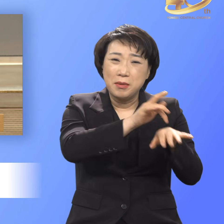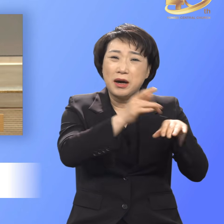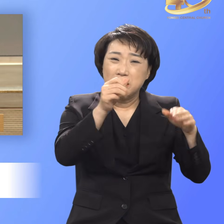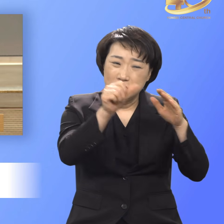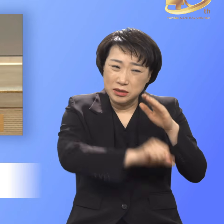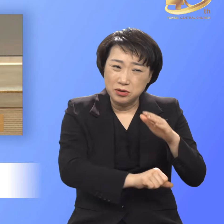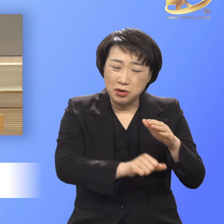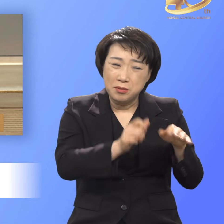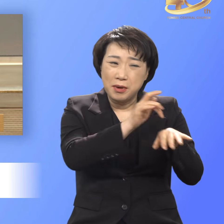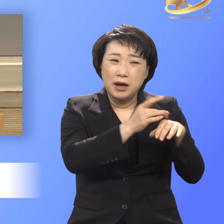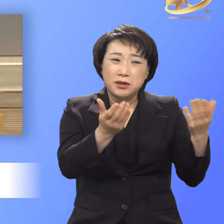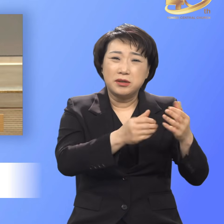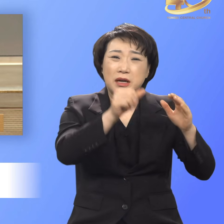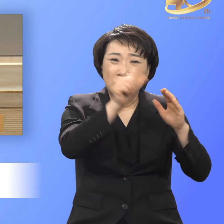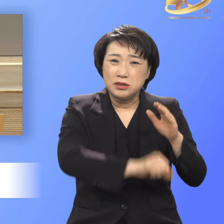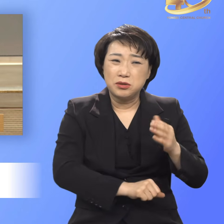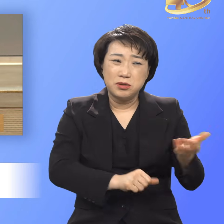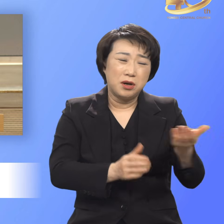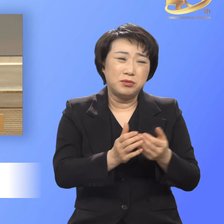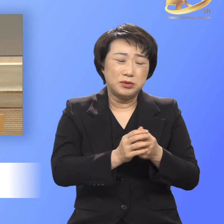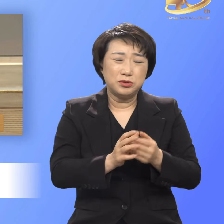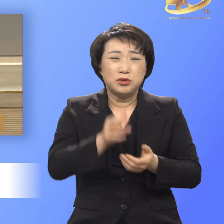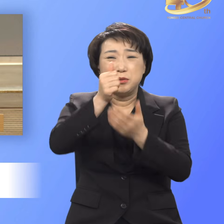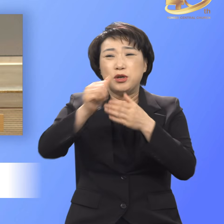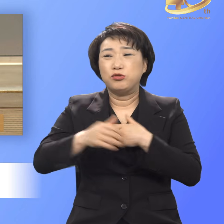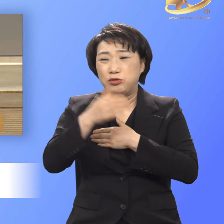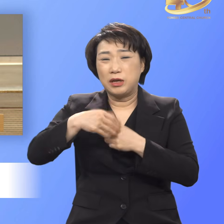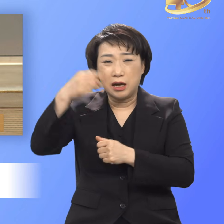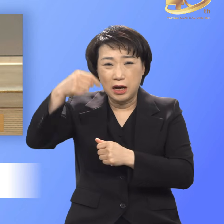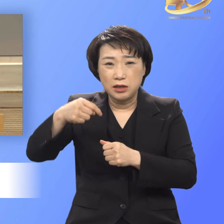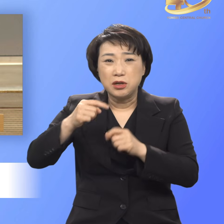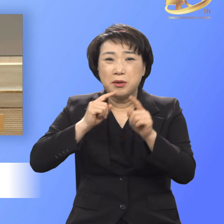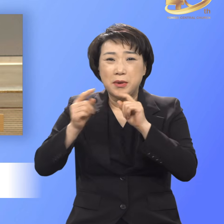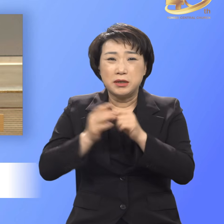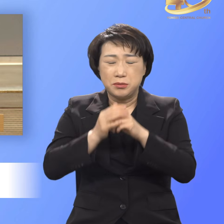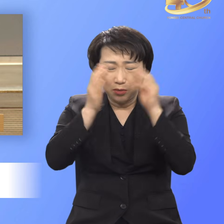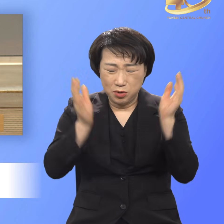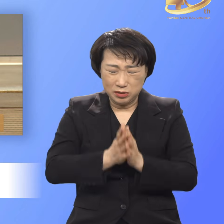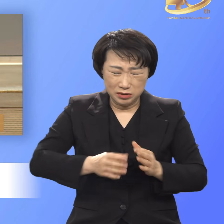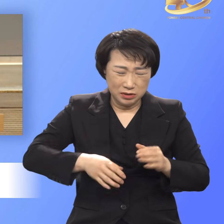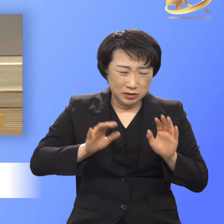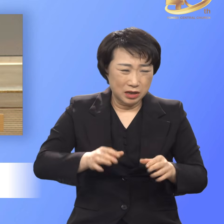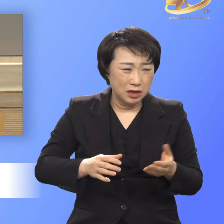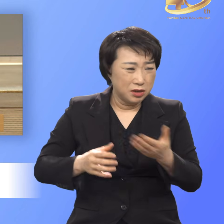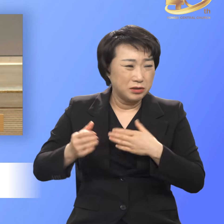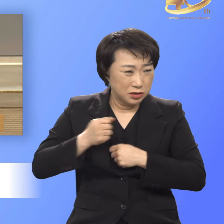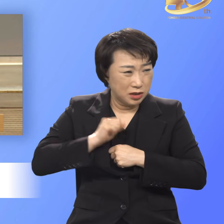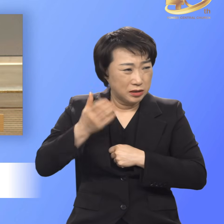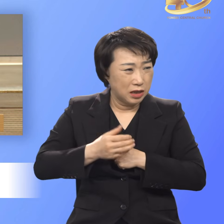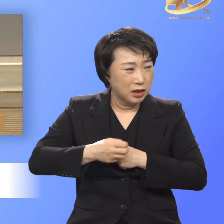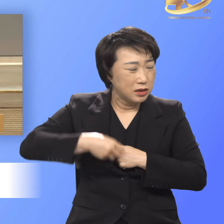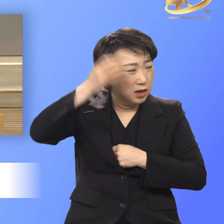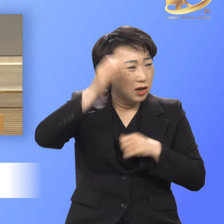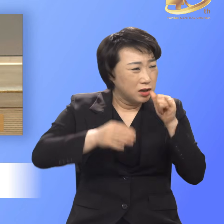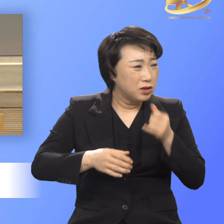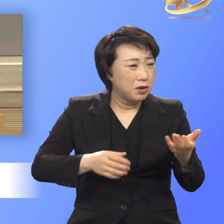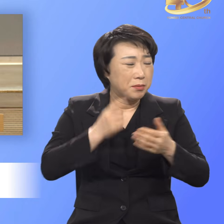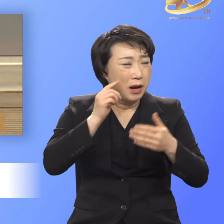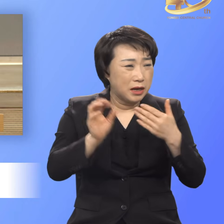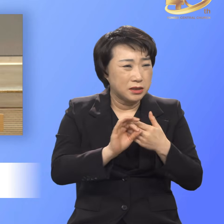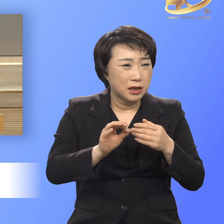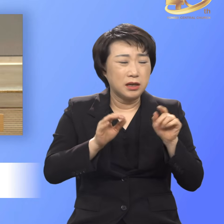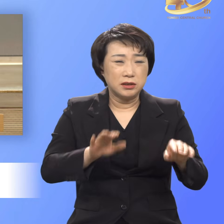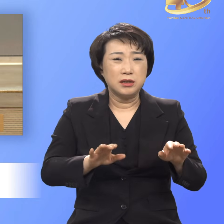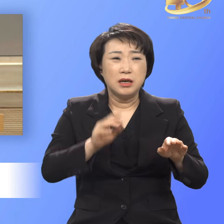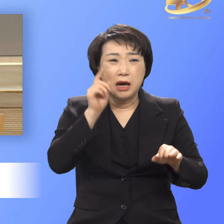치고 마귀에게 치고 주님이 우리에게 일러주신 말씀을 잊어버려서 여러분들이 만약에